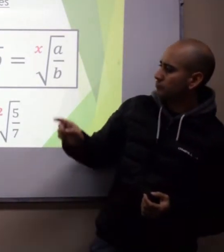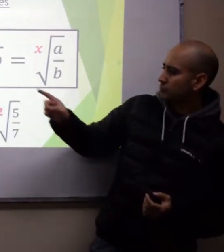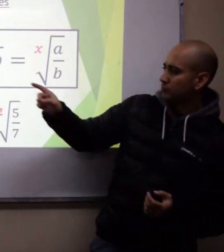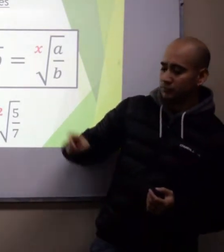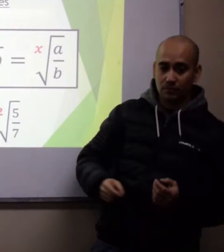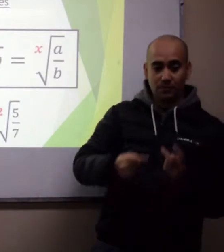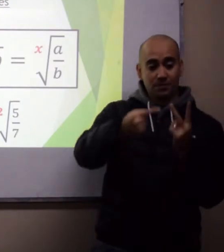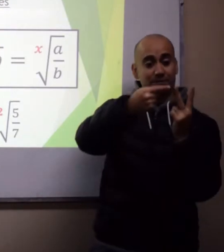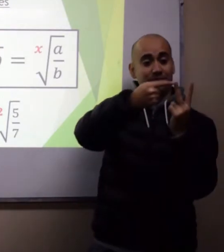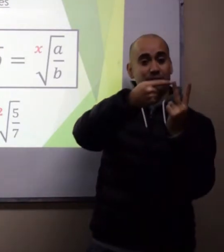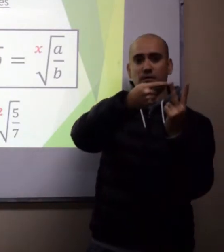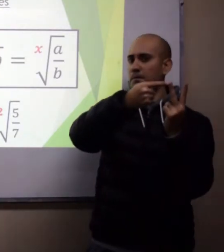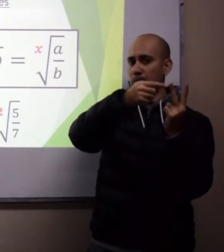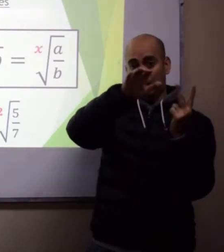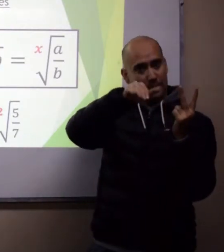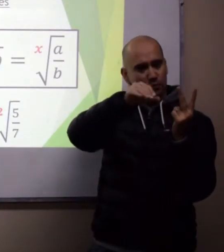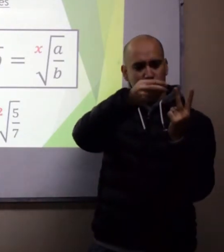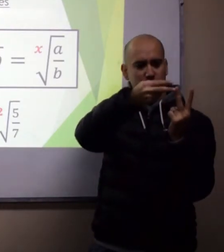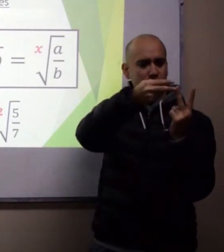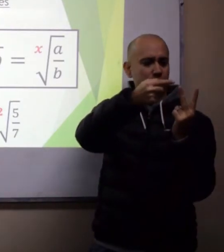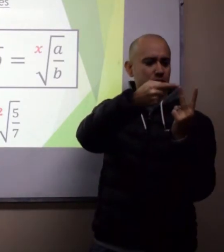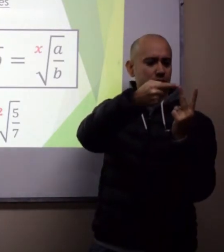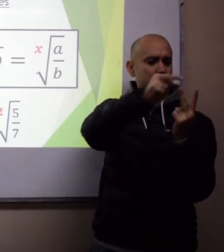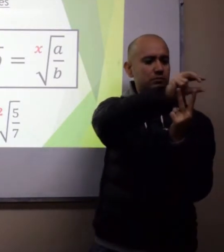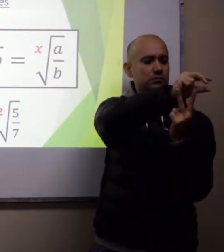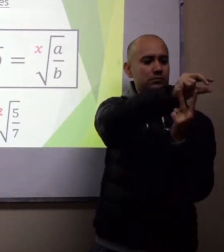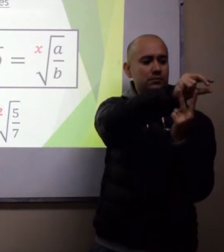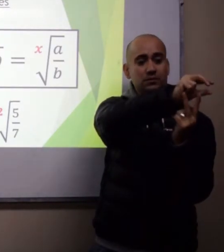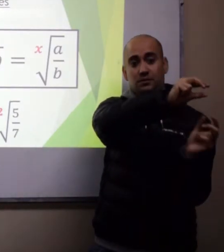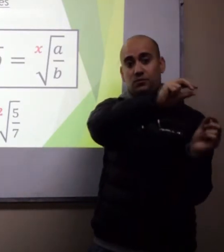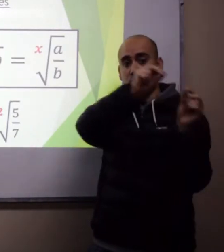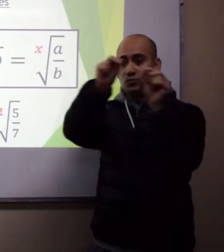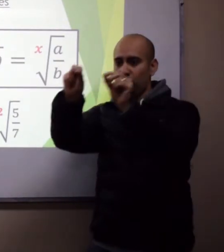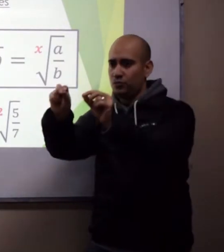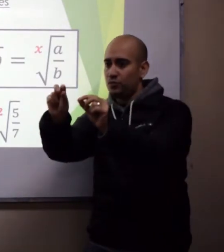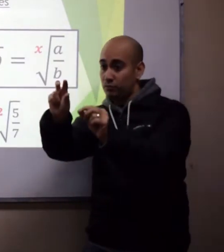Se conserva el índice y se divide los radicando.